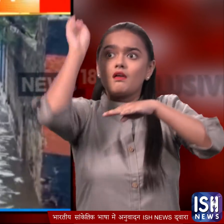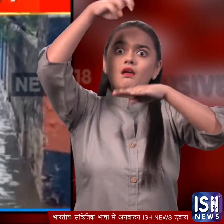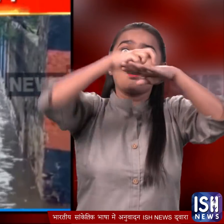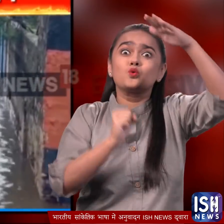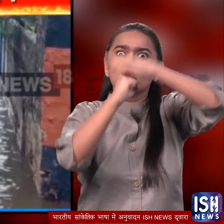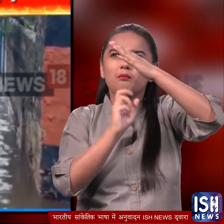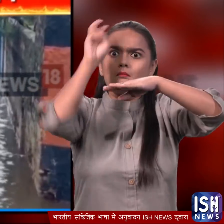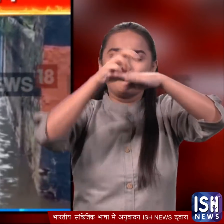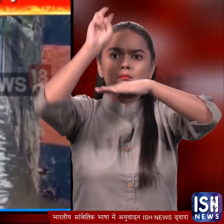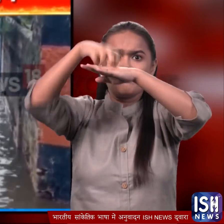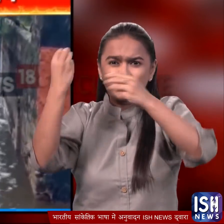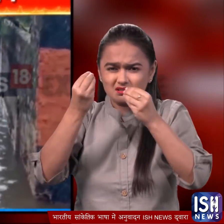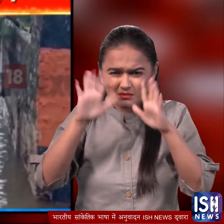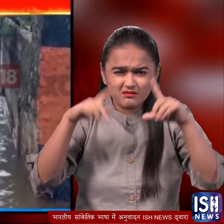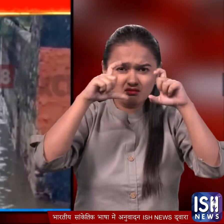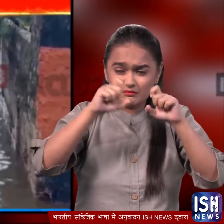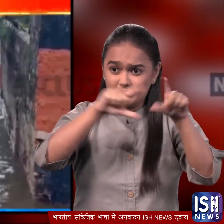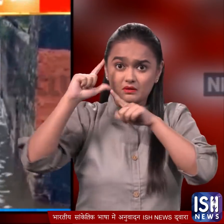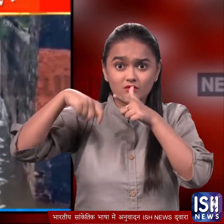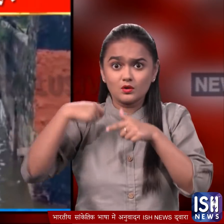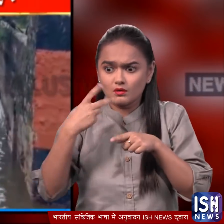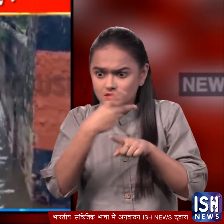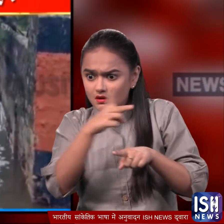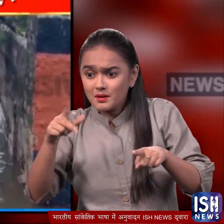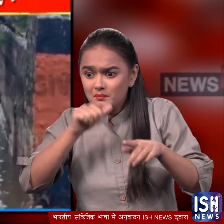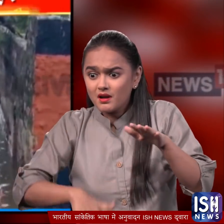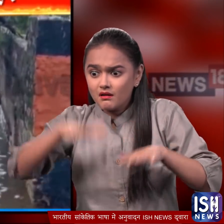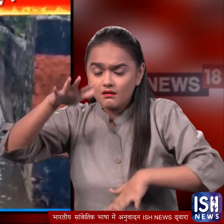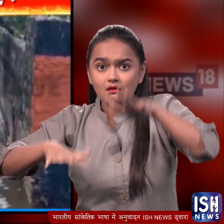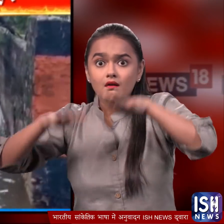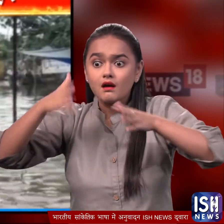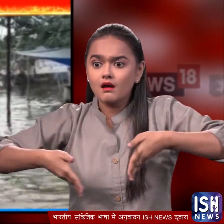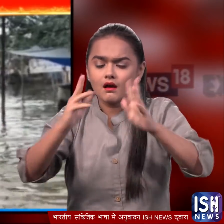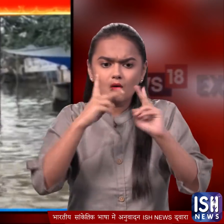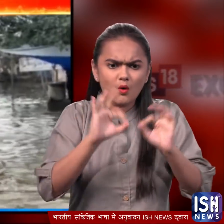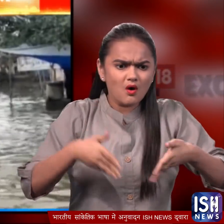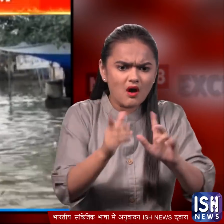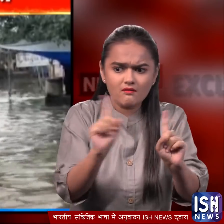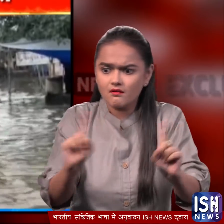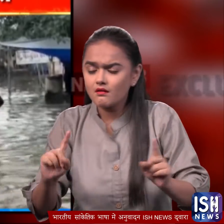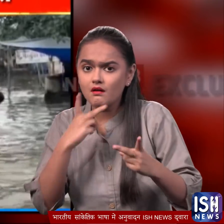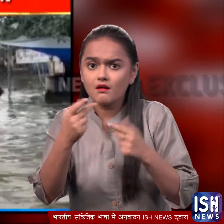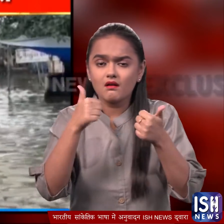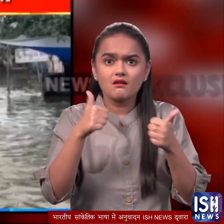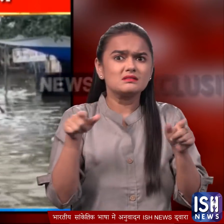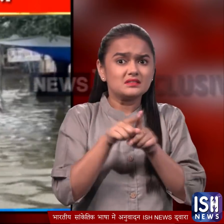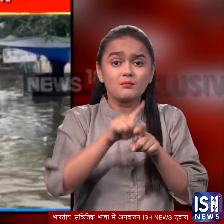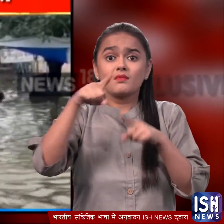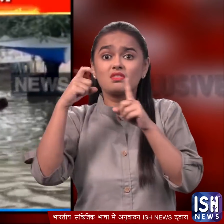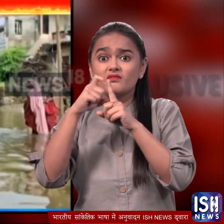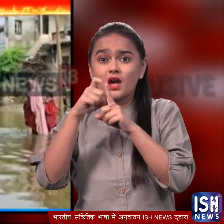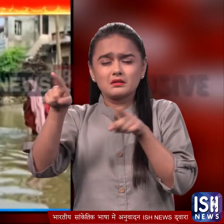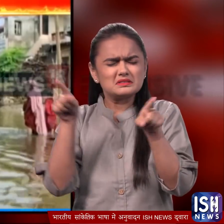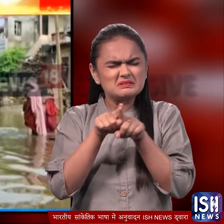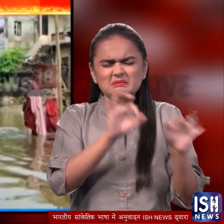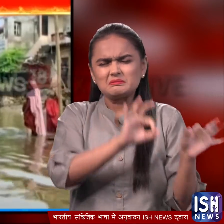एक दूसरे इलाके में भी कुछ ऐसी ही तस्वीरें देखने को मिली। वहाँ पानी भरने की वजह से सड़कें दिखना बंद हो गयी। कमोबेश कुछ ऐसे ही हालात द्वारका में भी